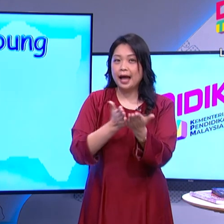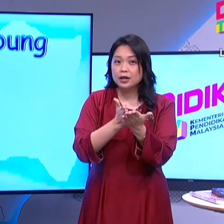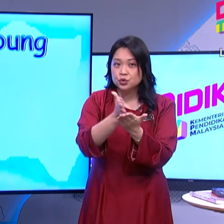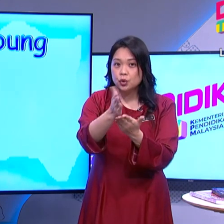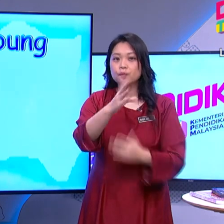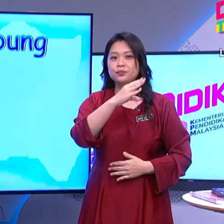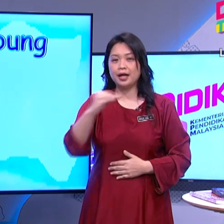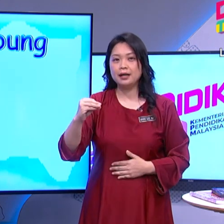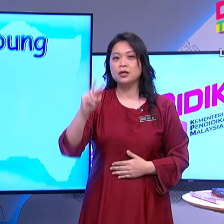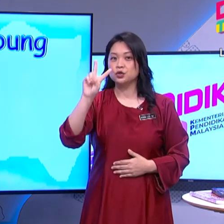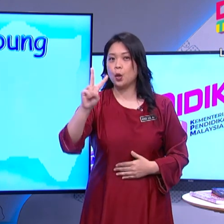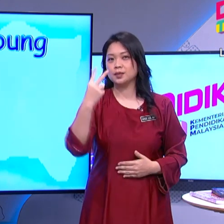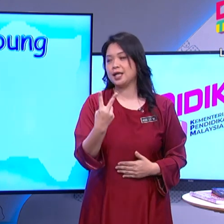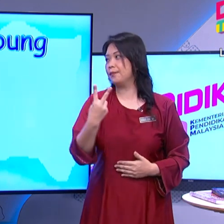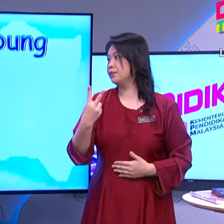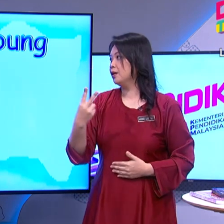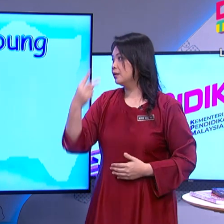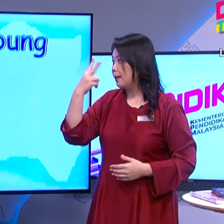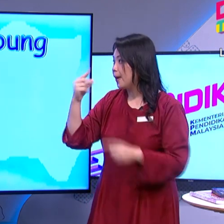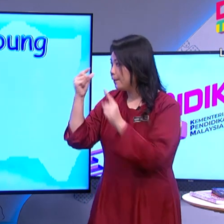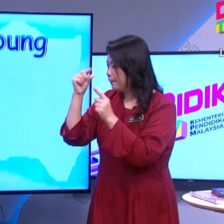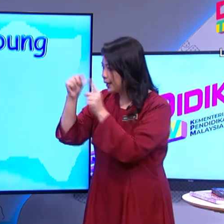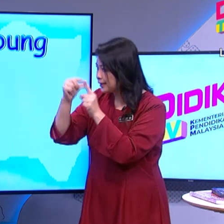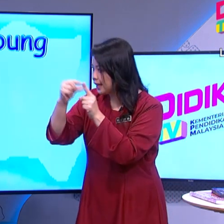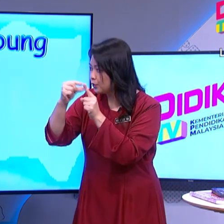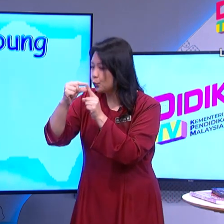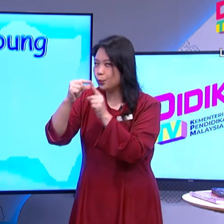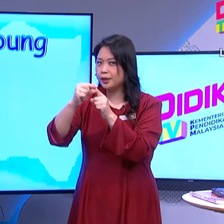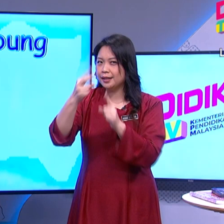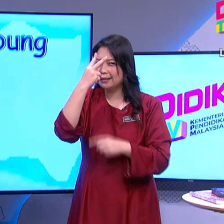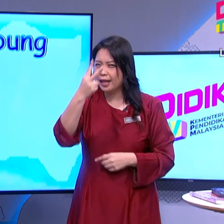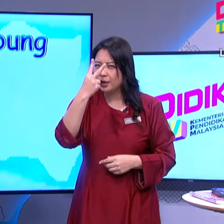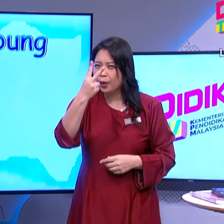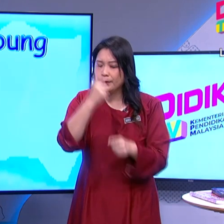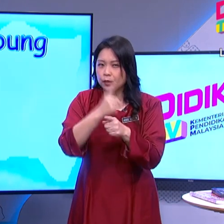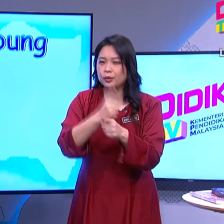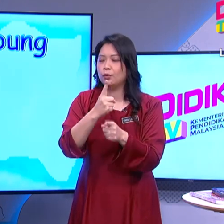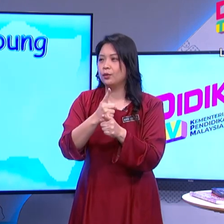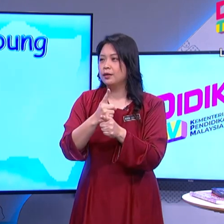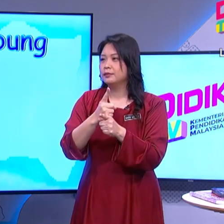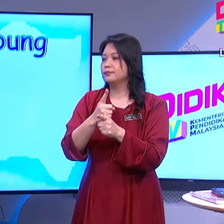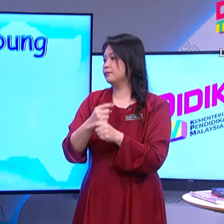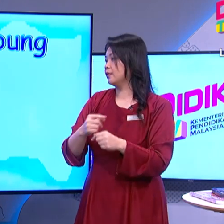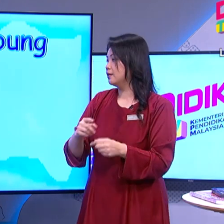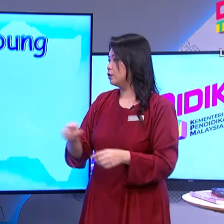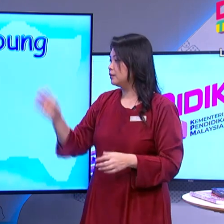ada langsung dan songsang bye nampak pekatan tuh kena tengok betul-betul so